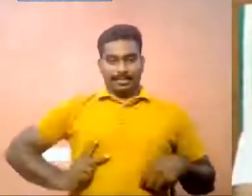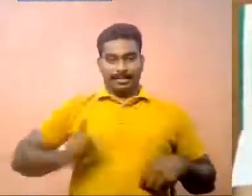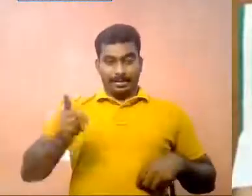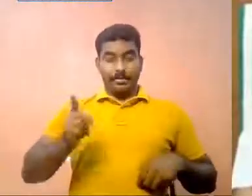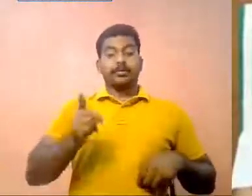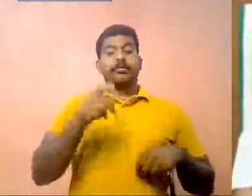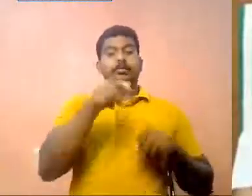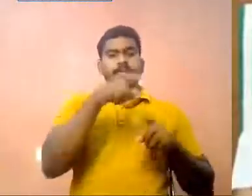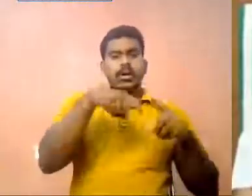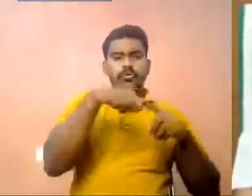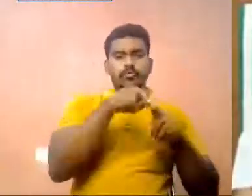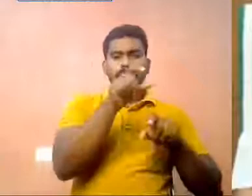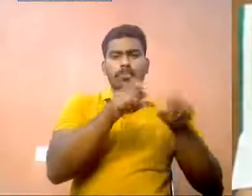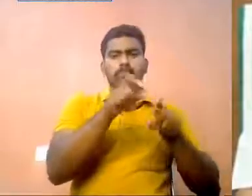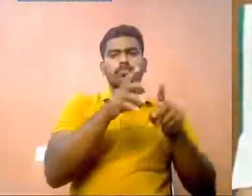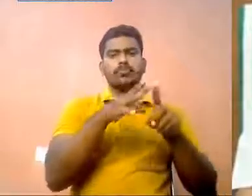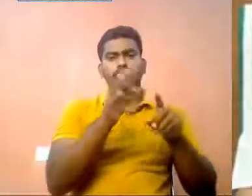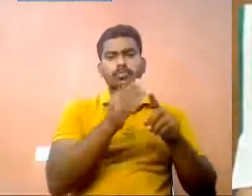കർണാടക